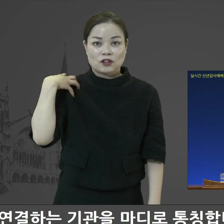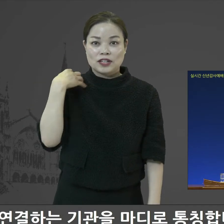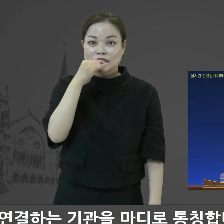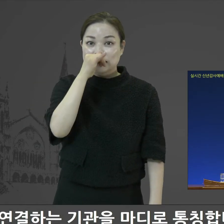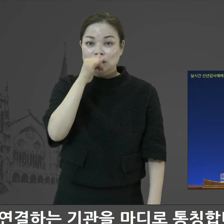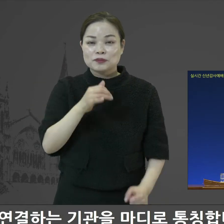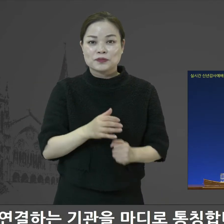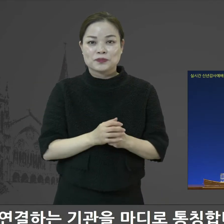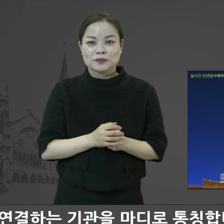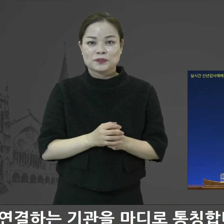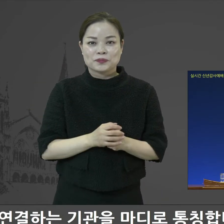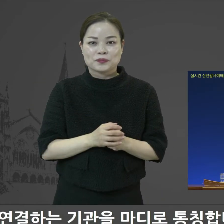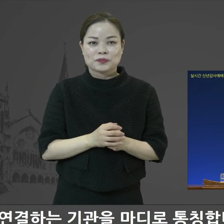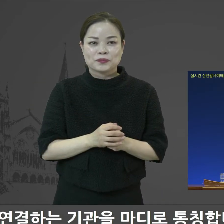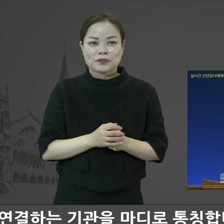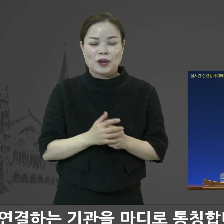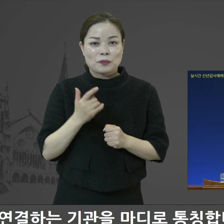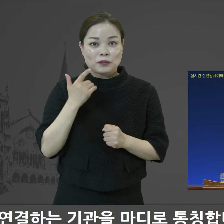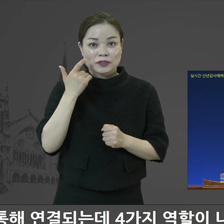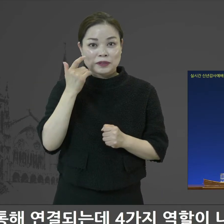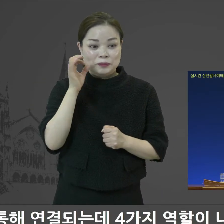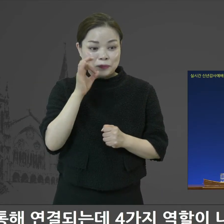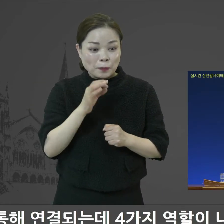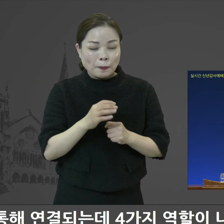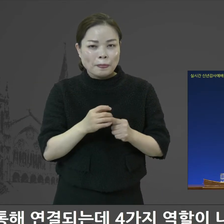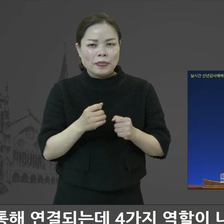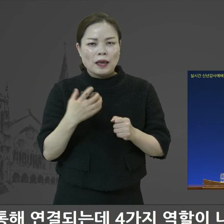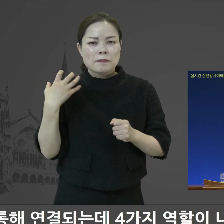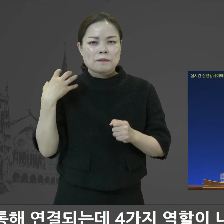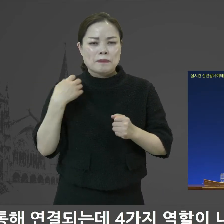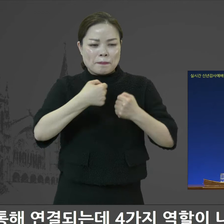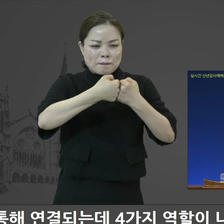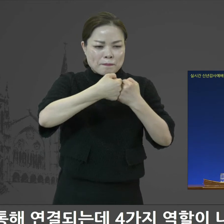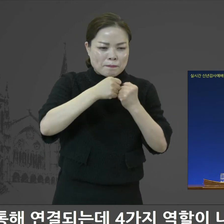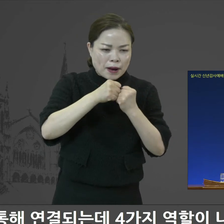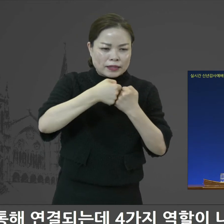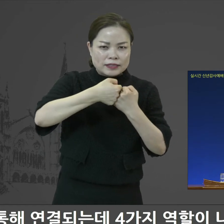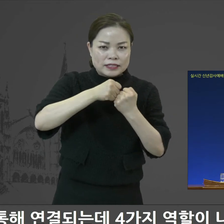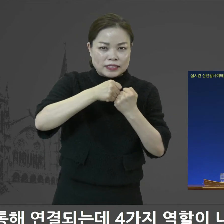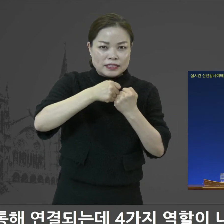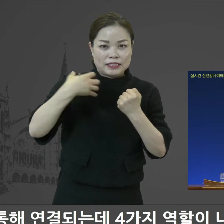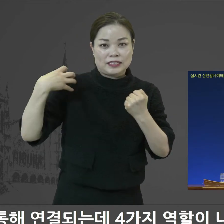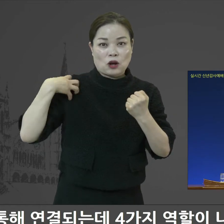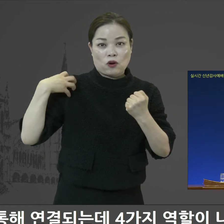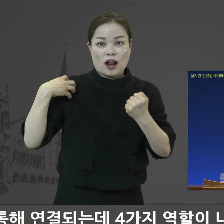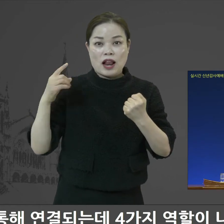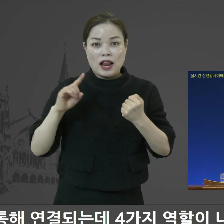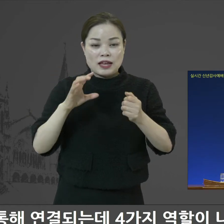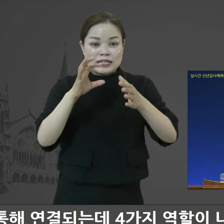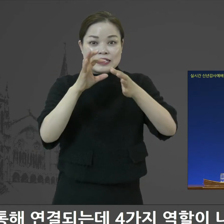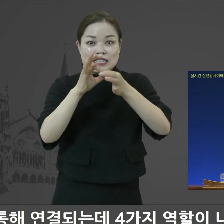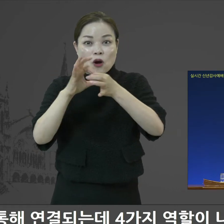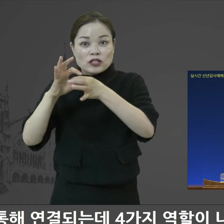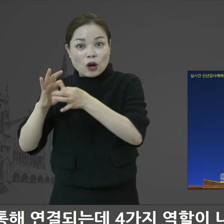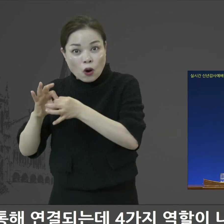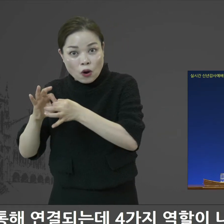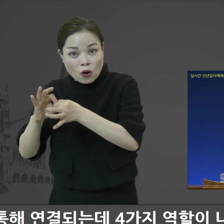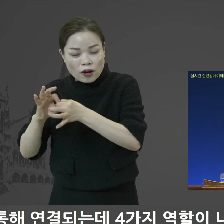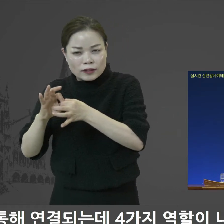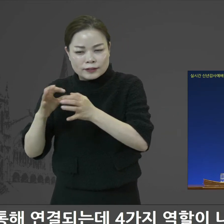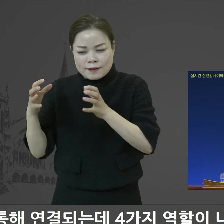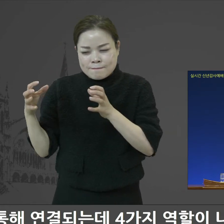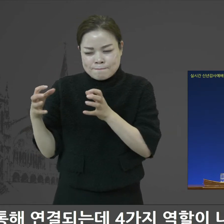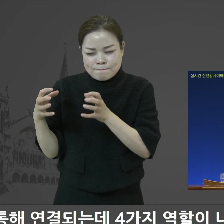이제 저를 따라서 찾아보십시다. 마디가 하는 첫 번째 역할은 연결하고